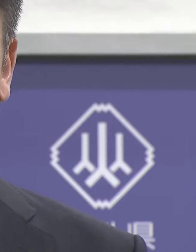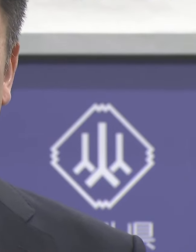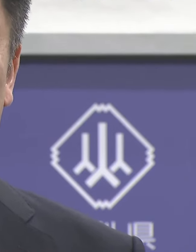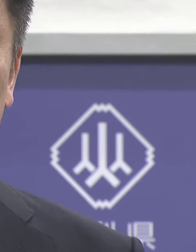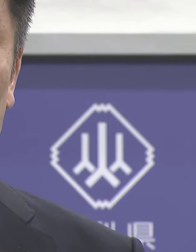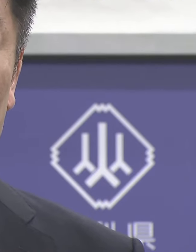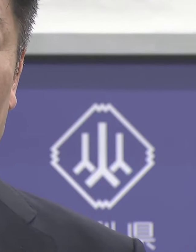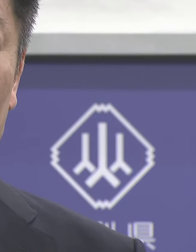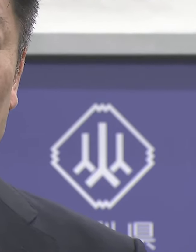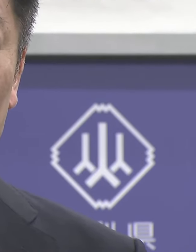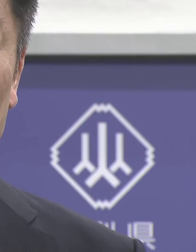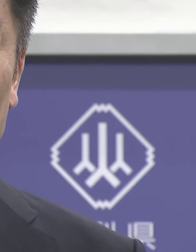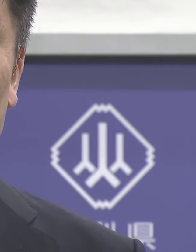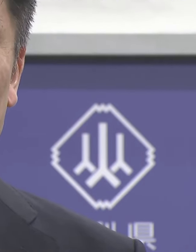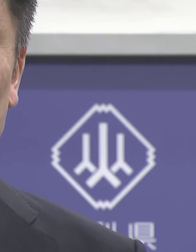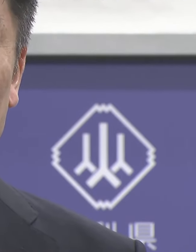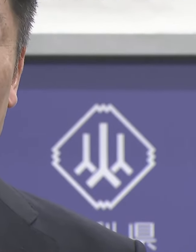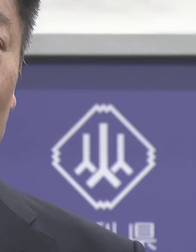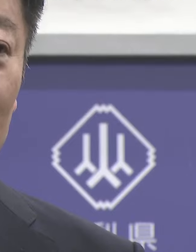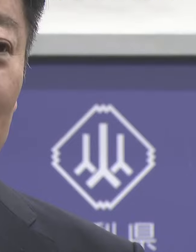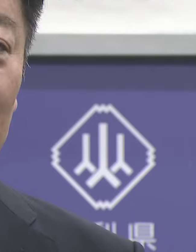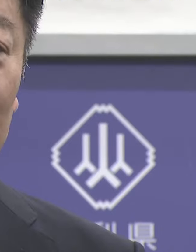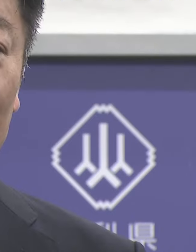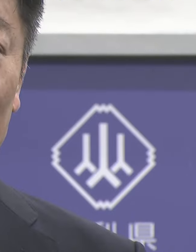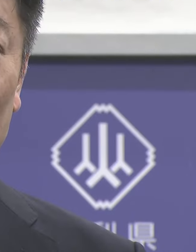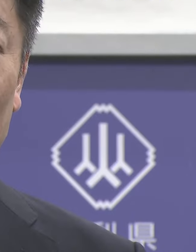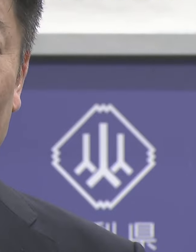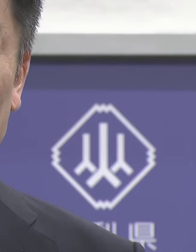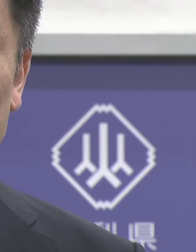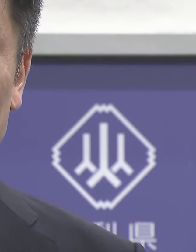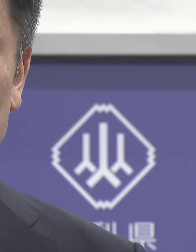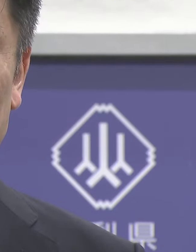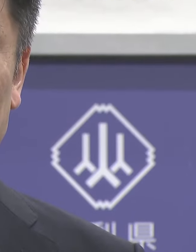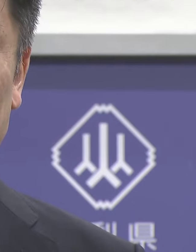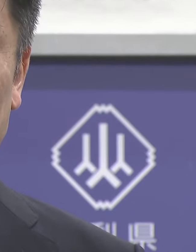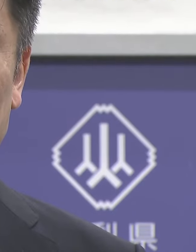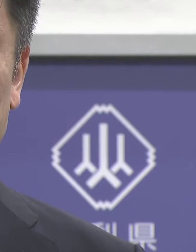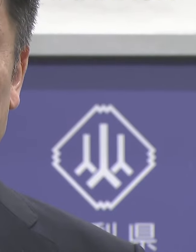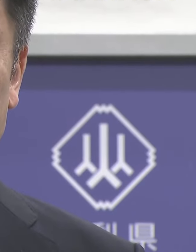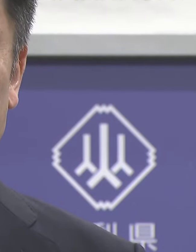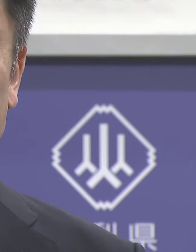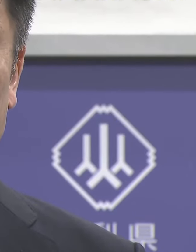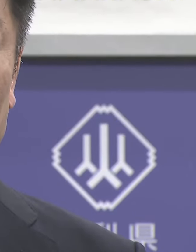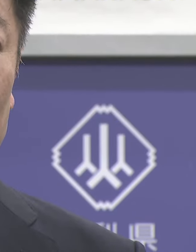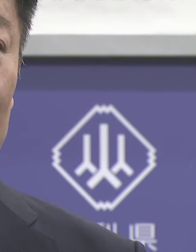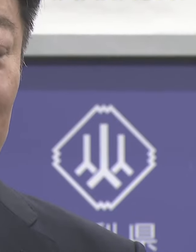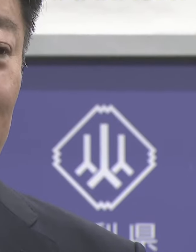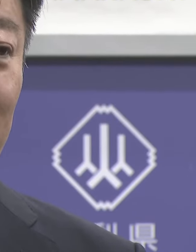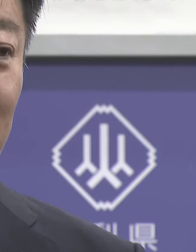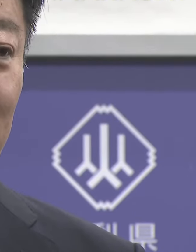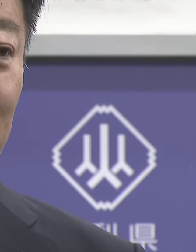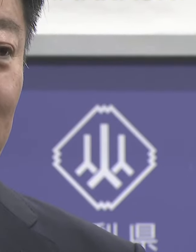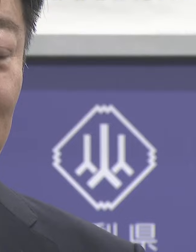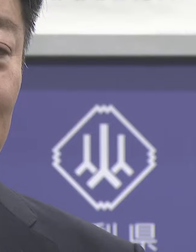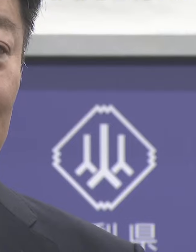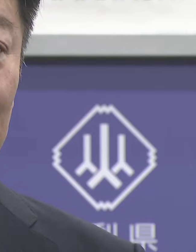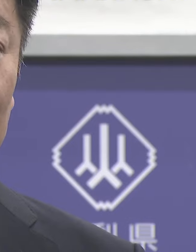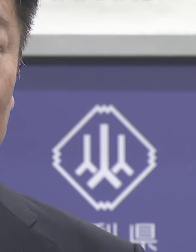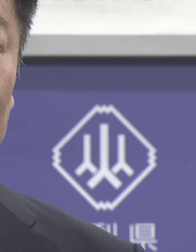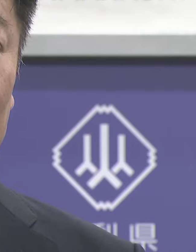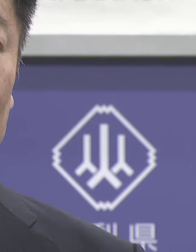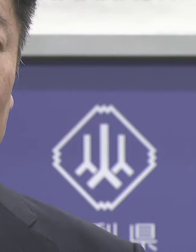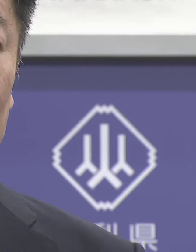まあ、そこはあの帳簿上で管理をしておりますので、特に問題はないと思います。 あの先ほど貸していたという時に